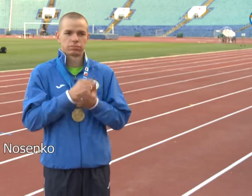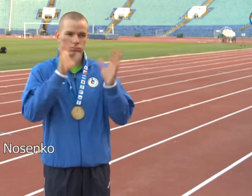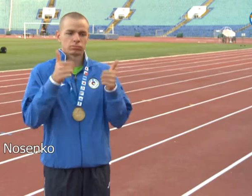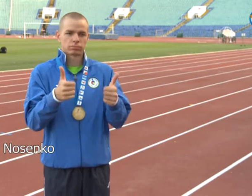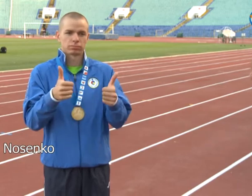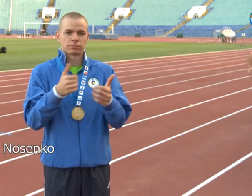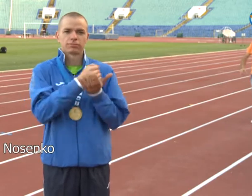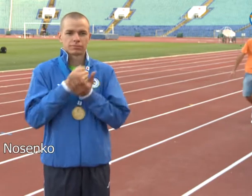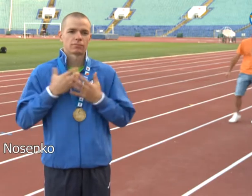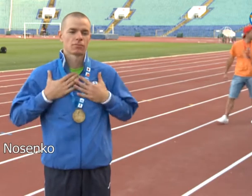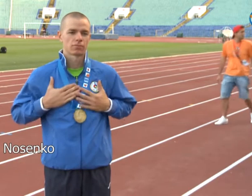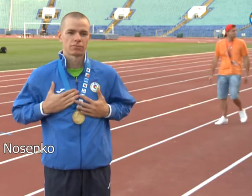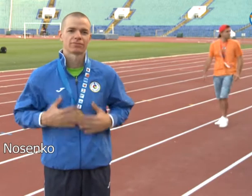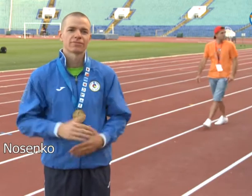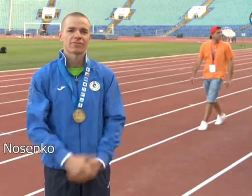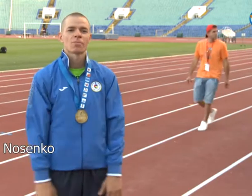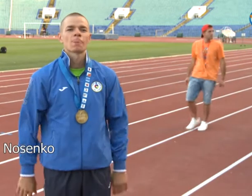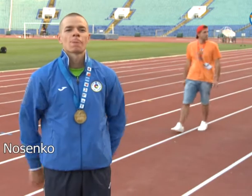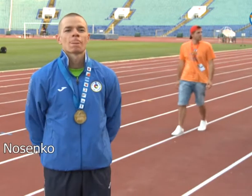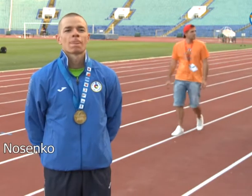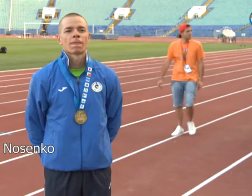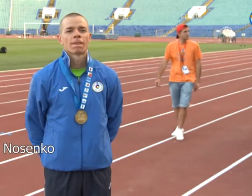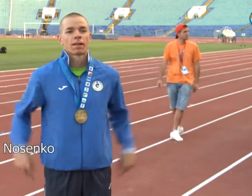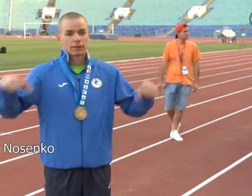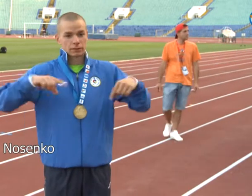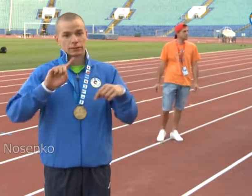Torej, za vsak uspeh, ki ga dobimo posebno nagrado, kar me zelo veseli.